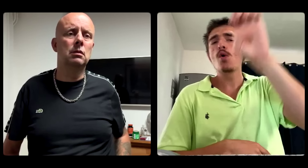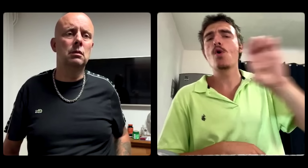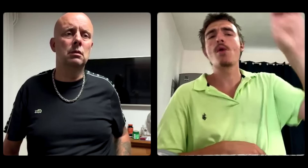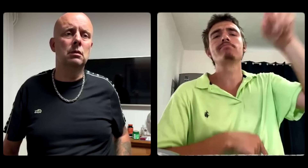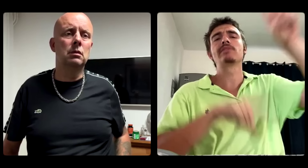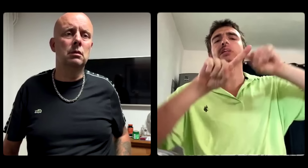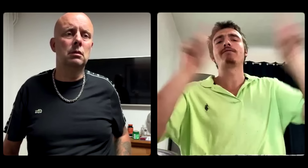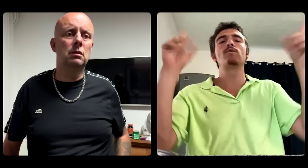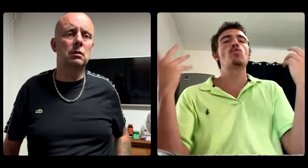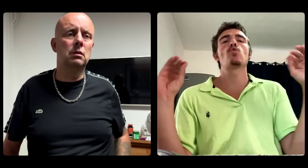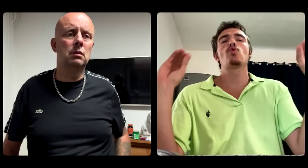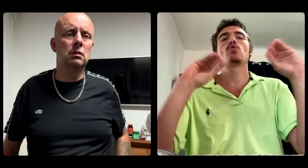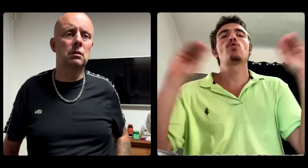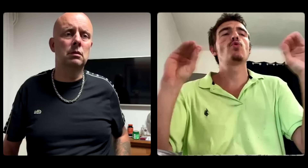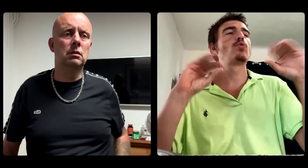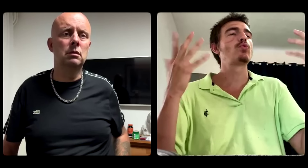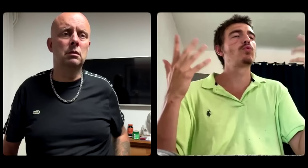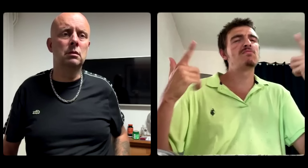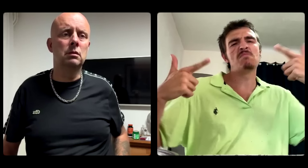Oké.